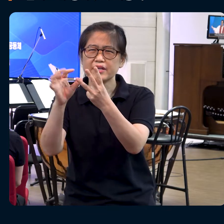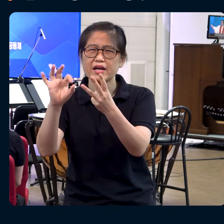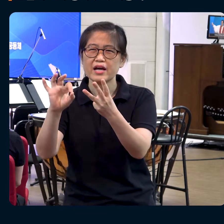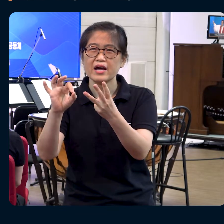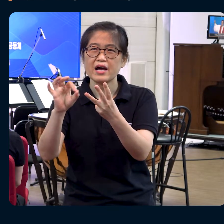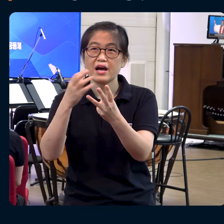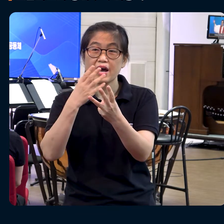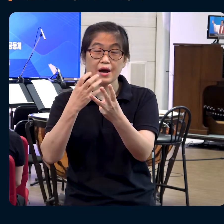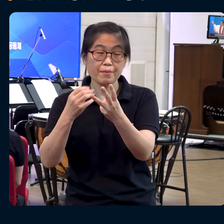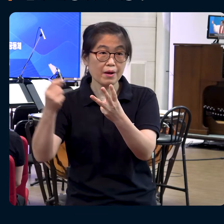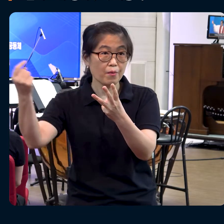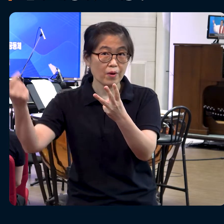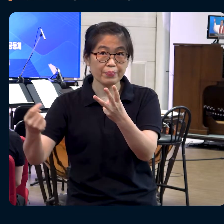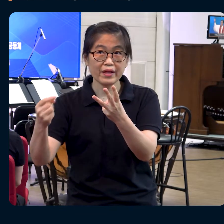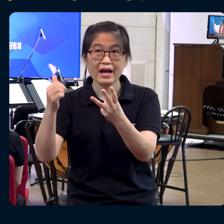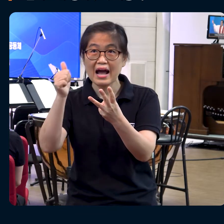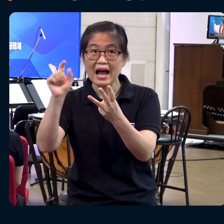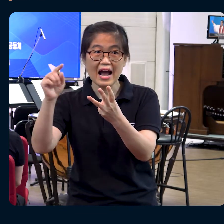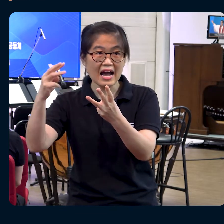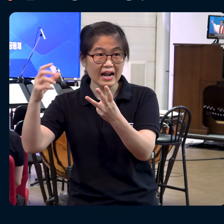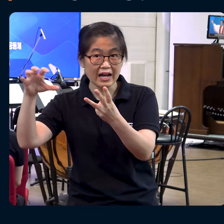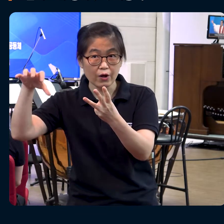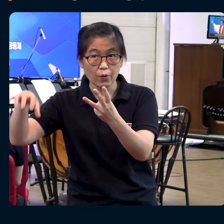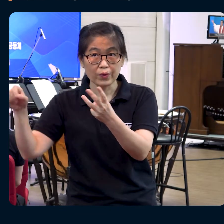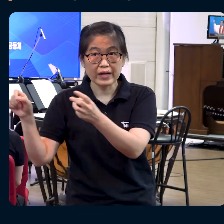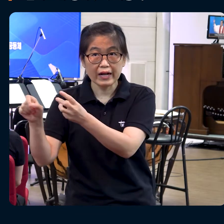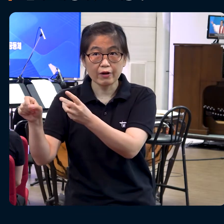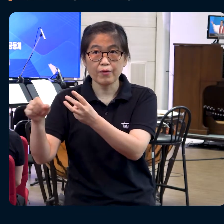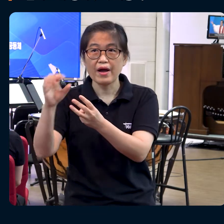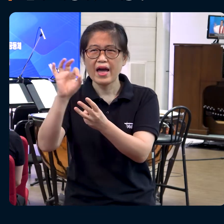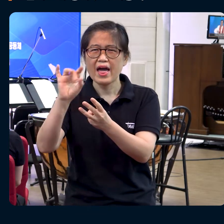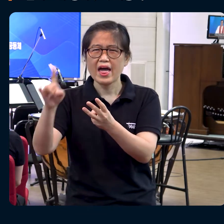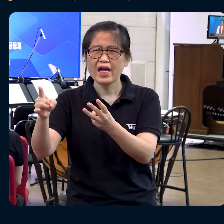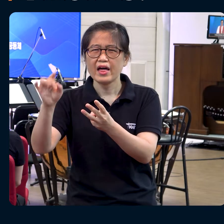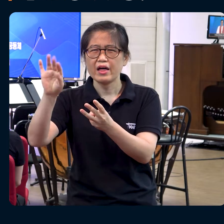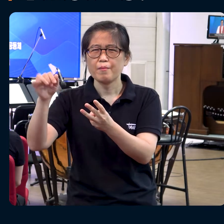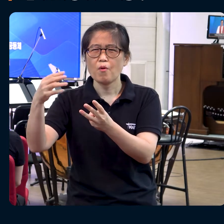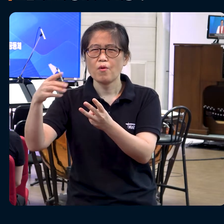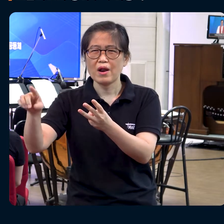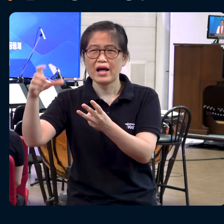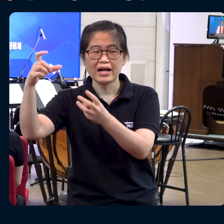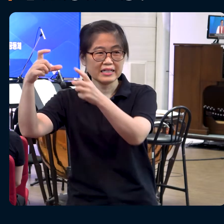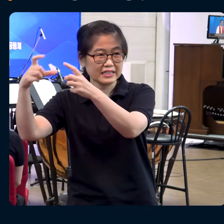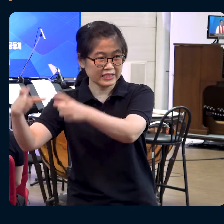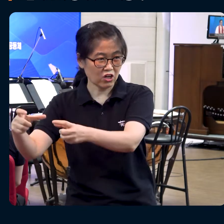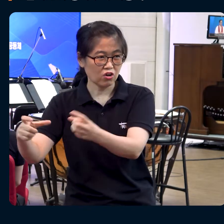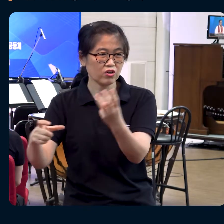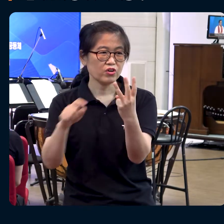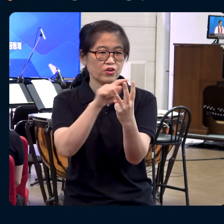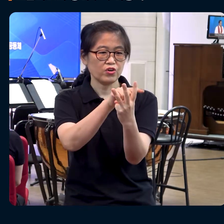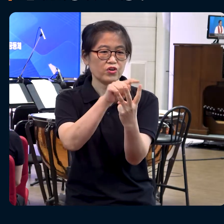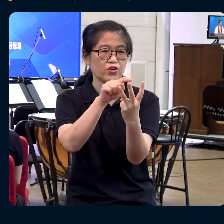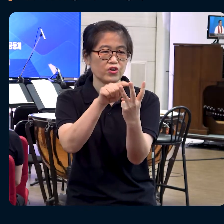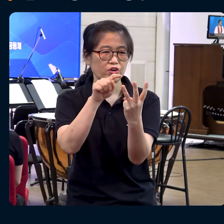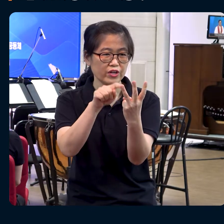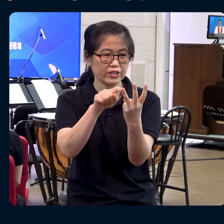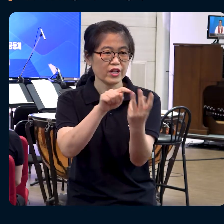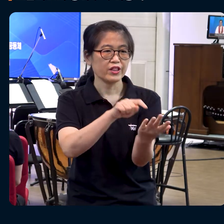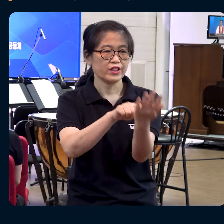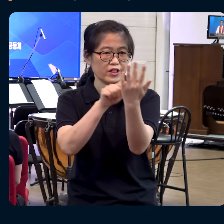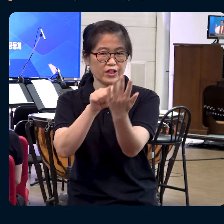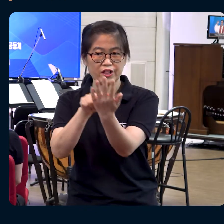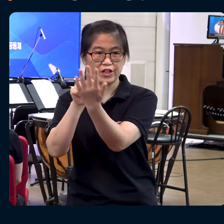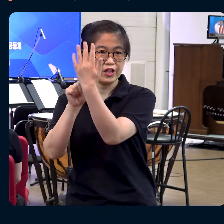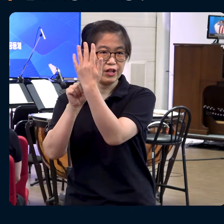하나는 아브라함이 왔던 그 하란 있죠. 하란 인근에 있는 에불라라는 곳에서 나온 거예요. 이 세 가지가